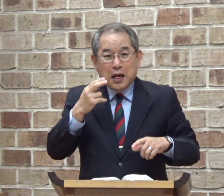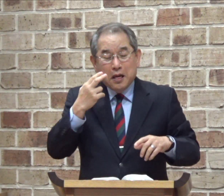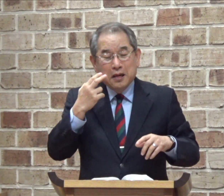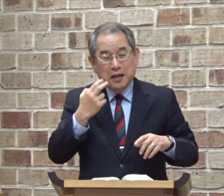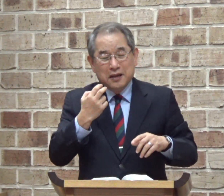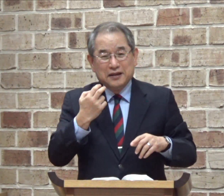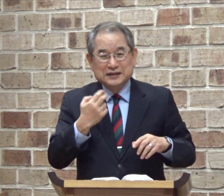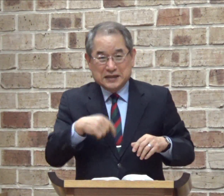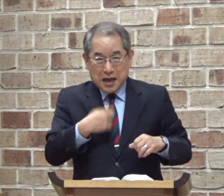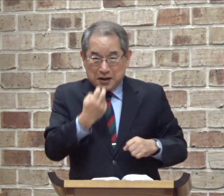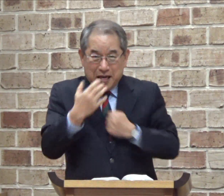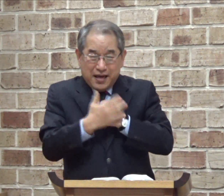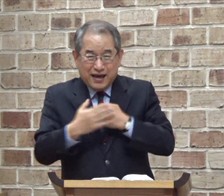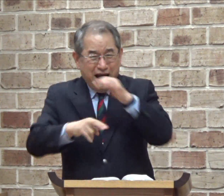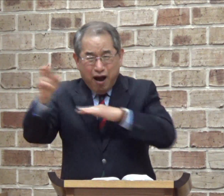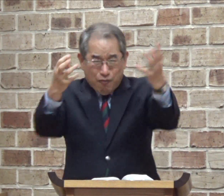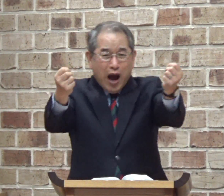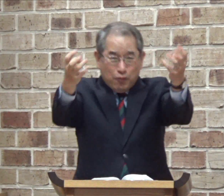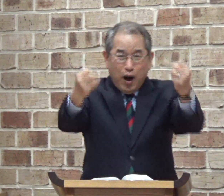감동이 되었습니다.